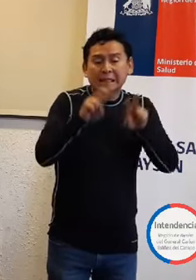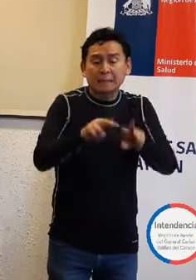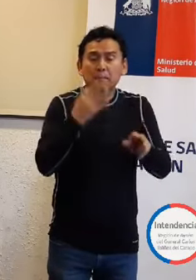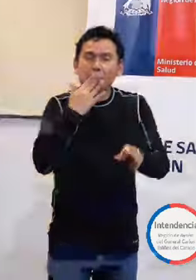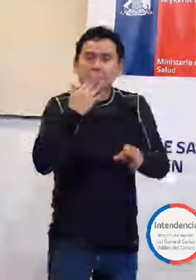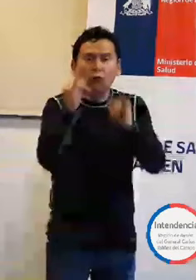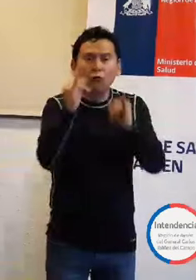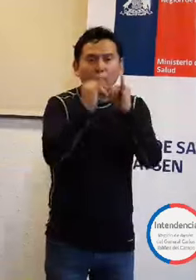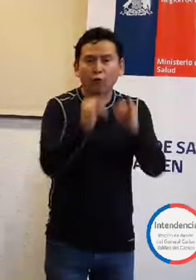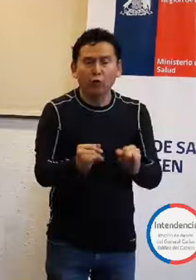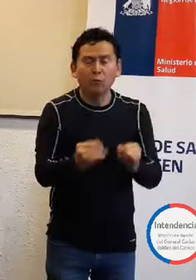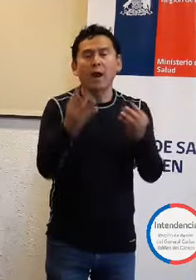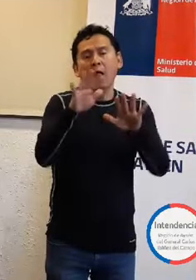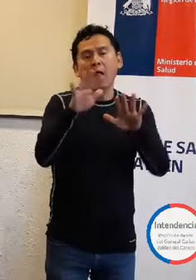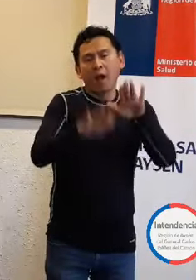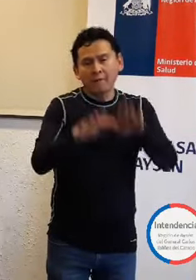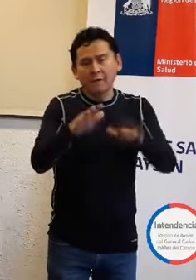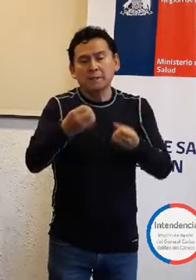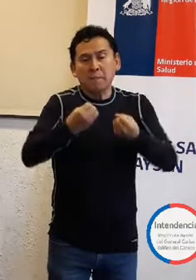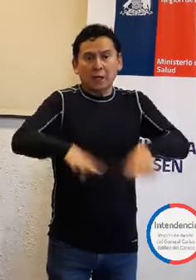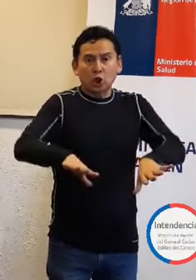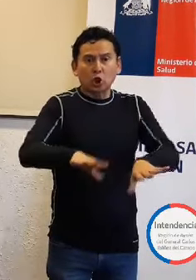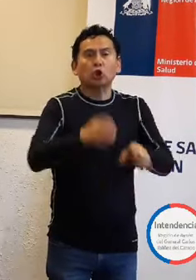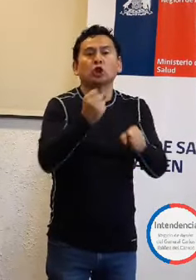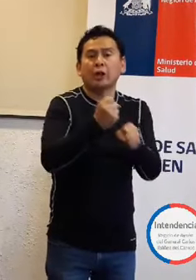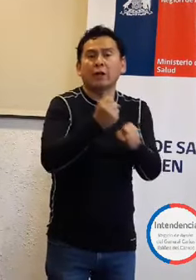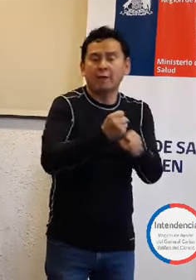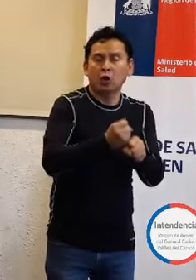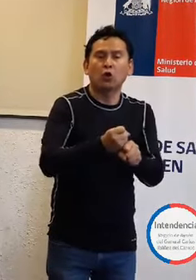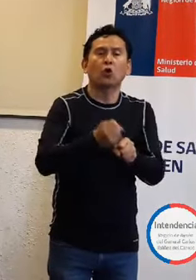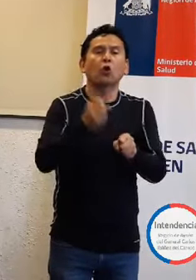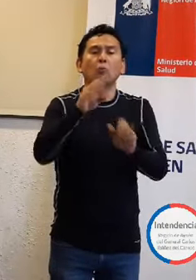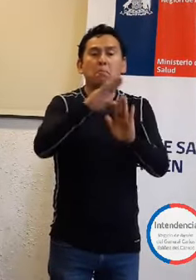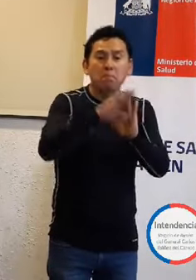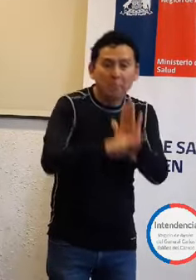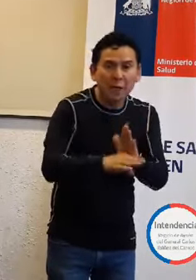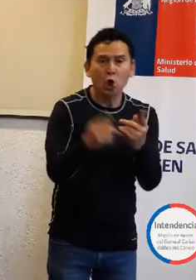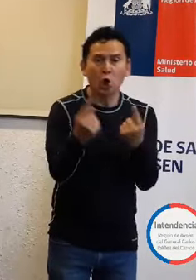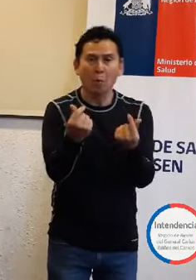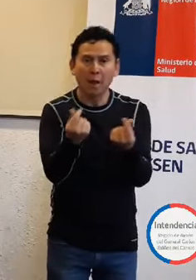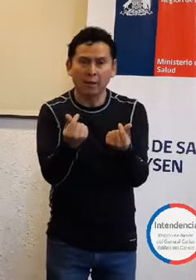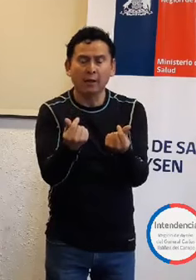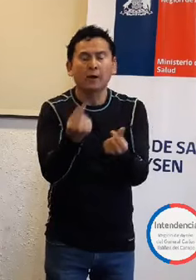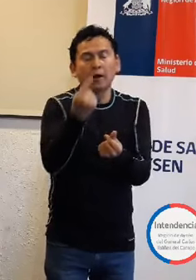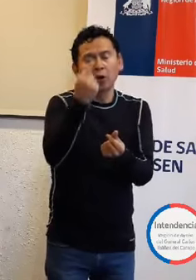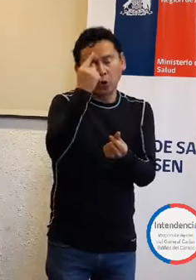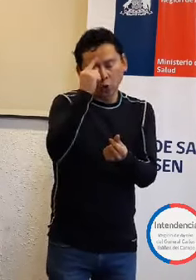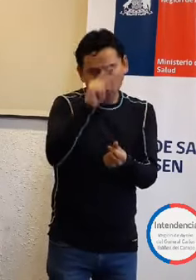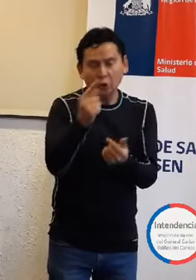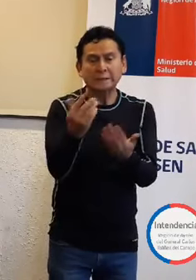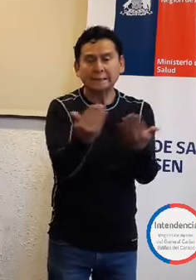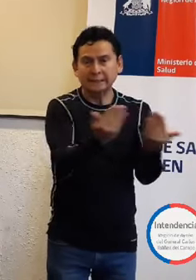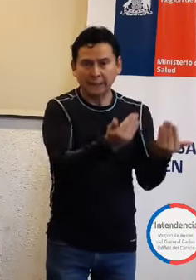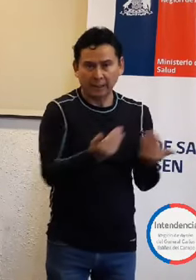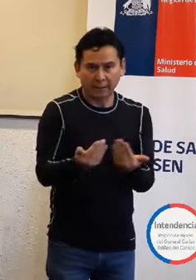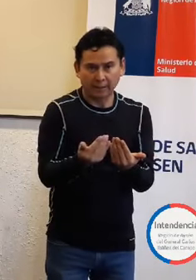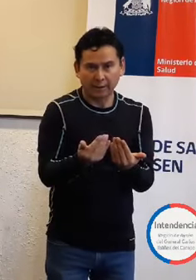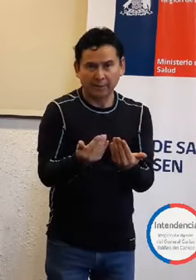mejor manera. Muchas veces la pérdida del trabajo, la disminución de ingresos y las demandas que requiere afrontar esta pandemia,